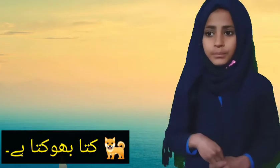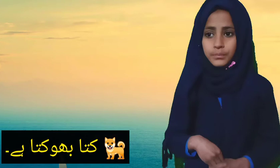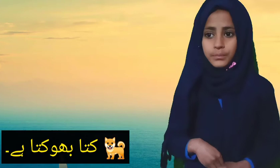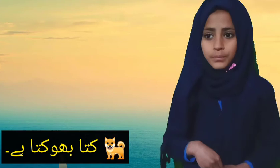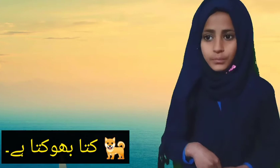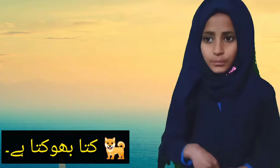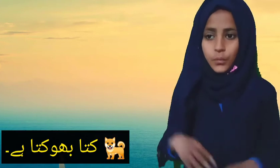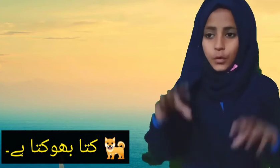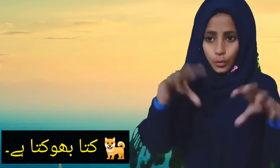कुत्ता